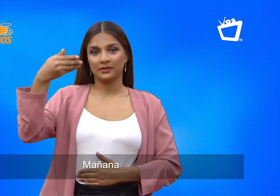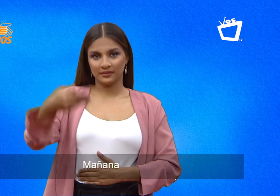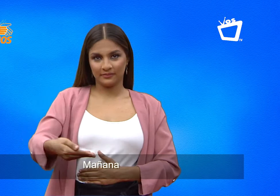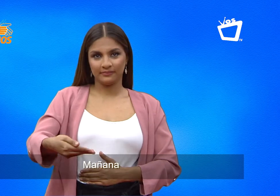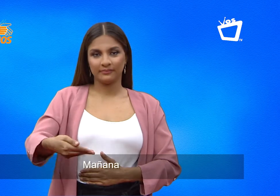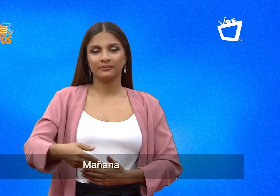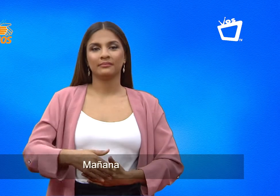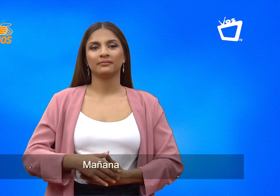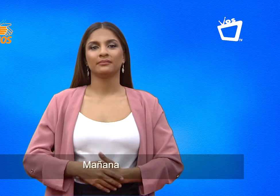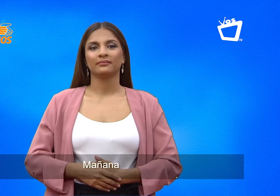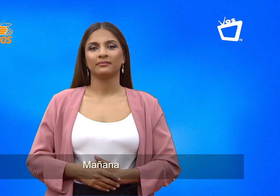Mañana.